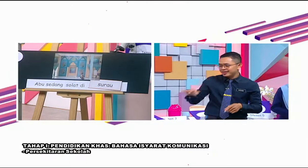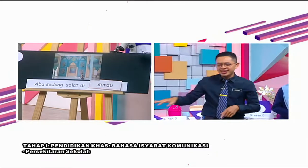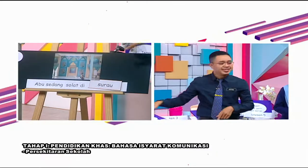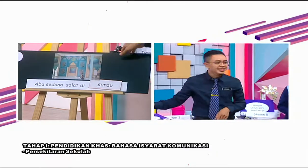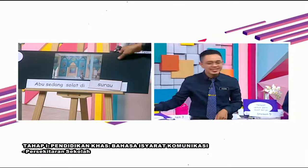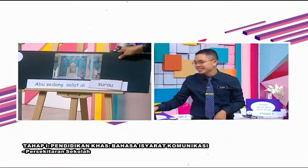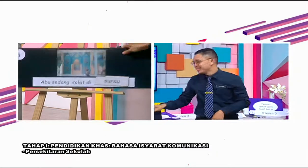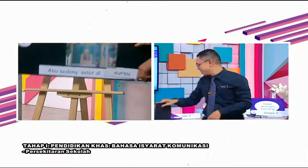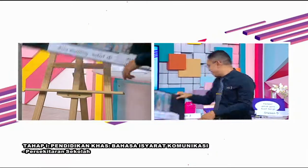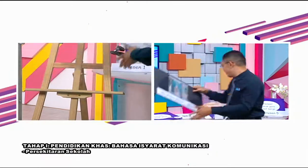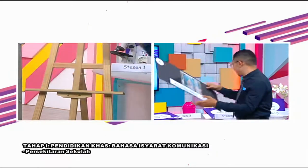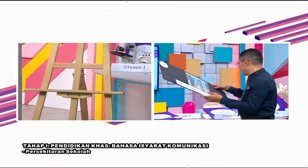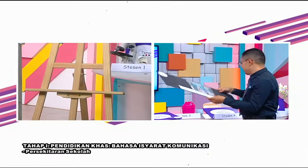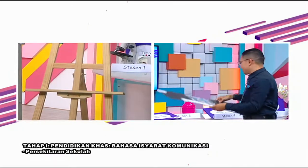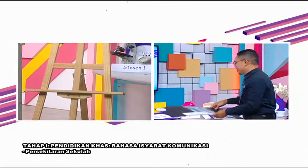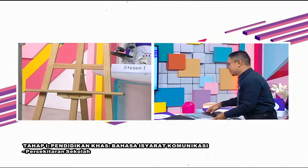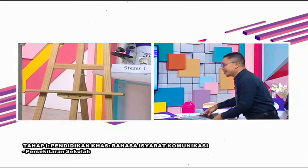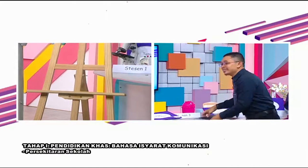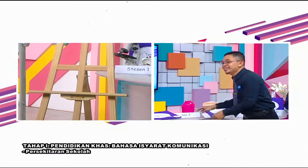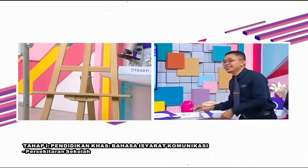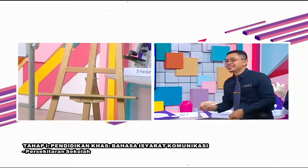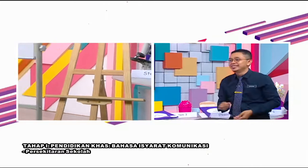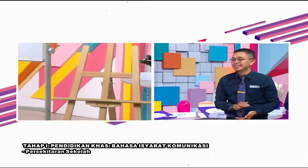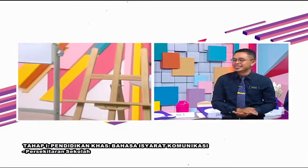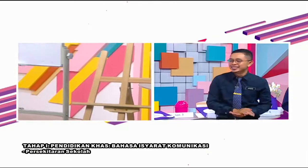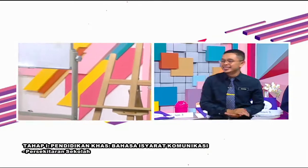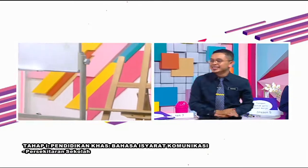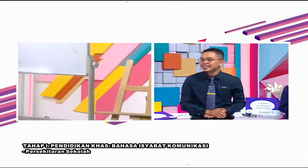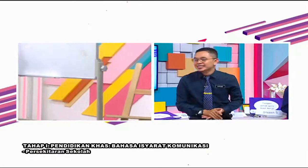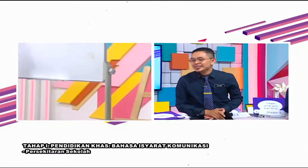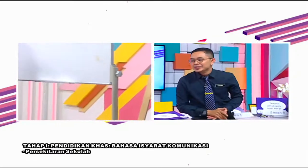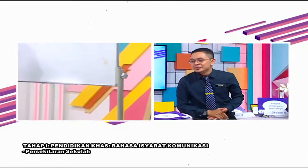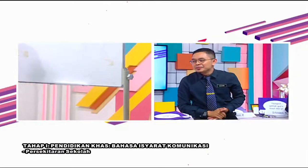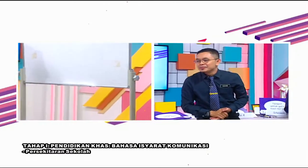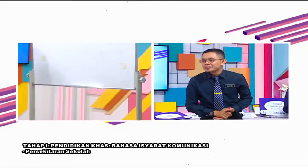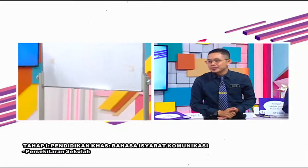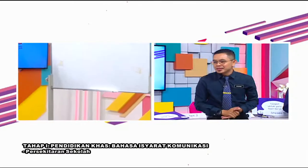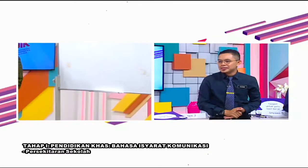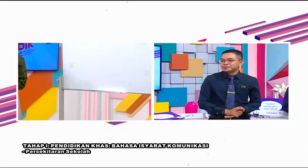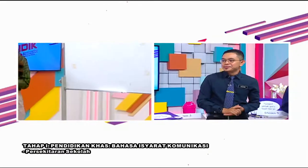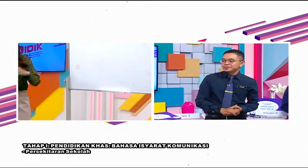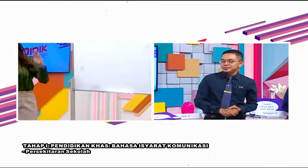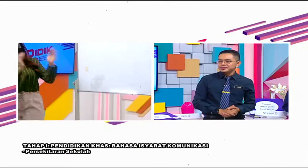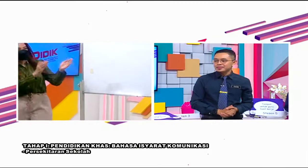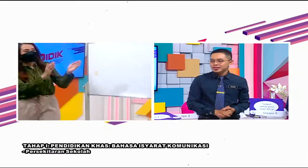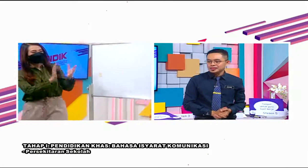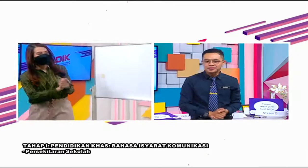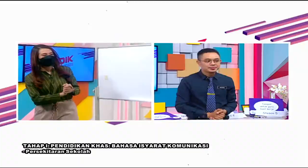Kak Elie ni. Saya rasa seronok sangat dapat belajar bahasa isyarat, bahasa komunikasi ini sama-sama dengan Cikgu Khazain dan